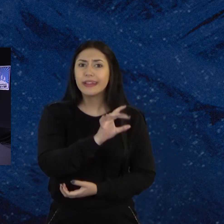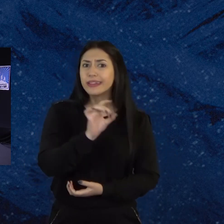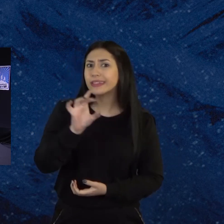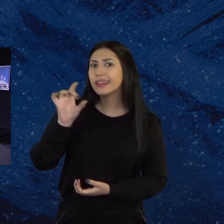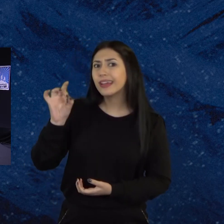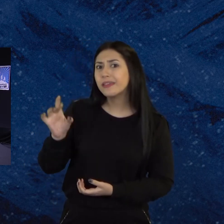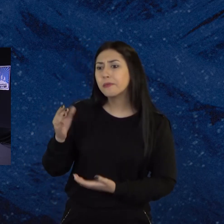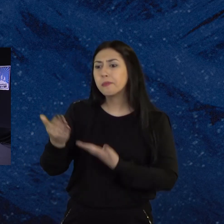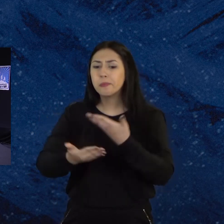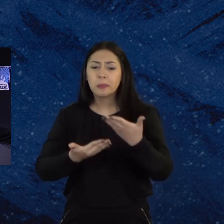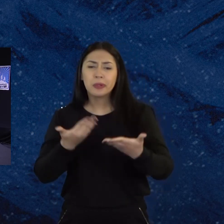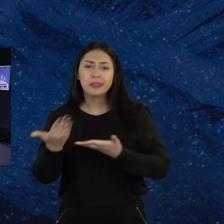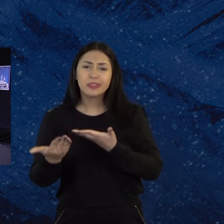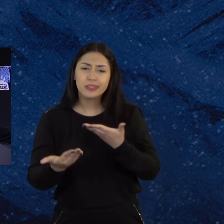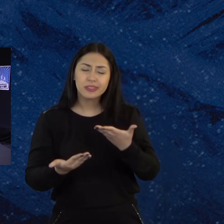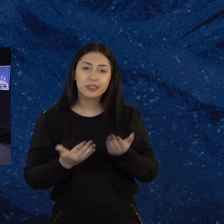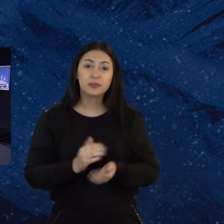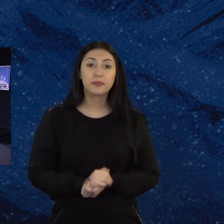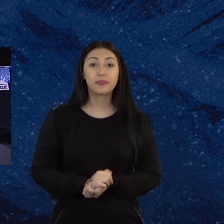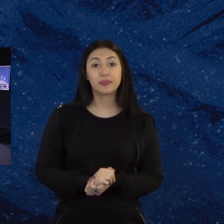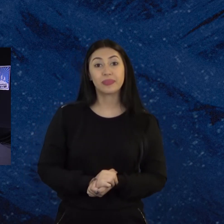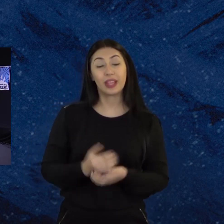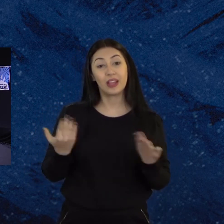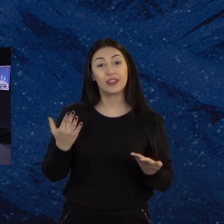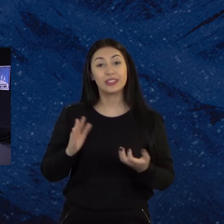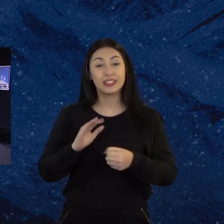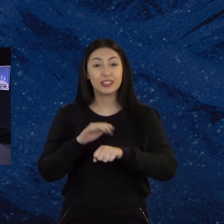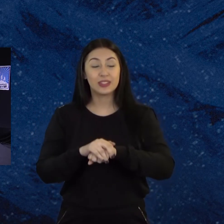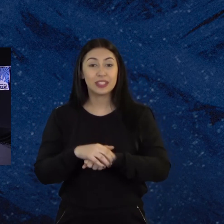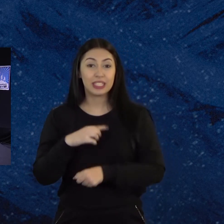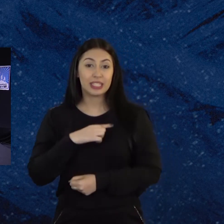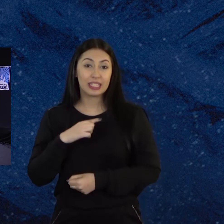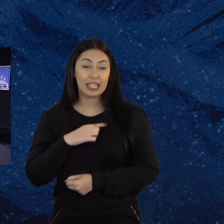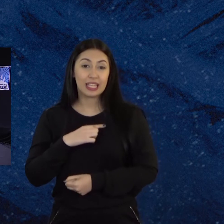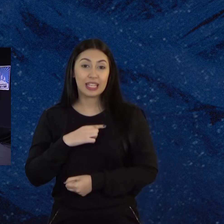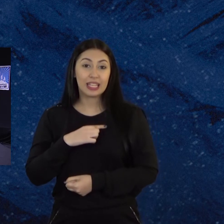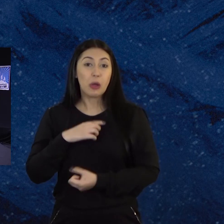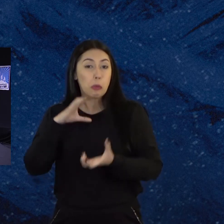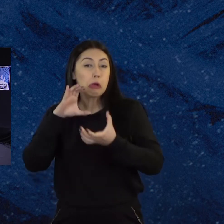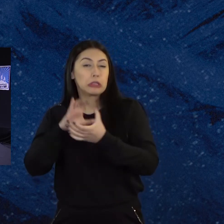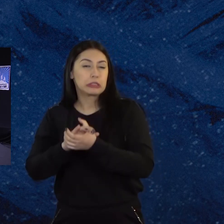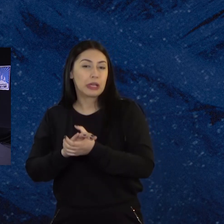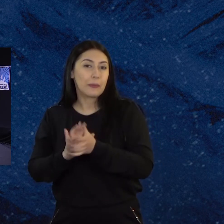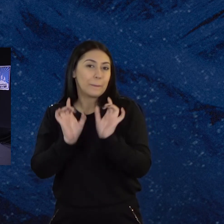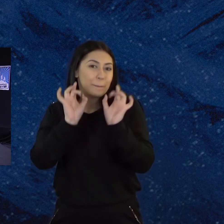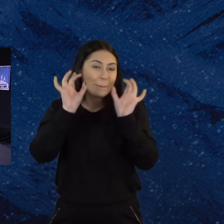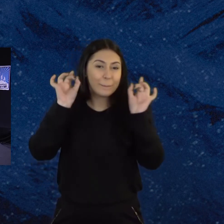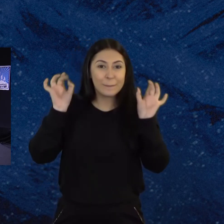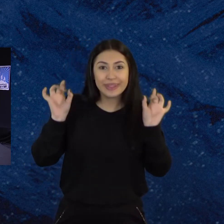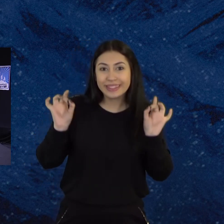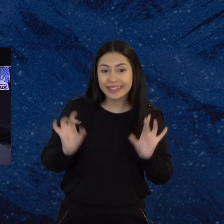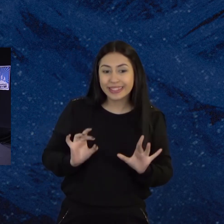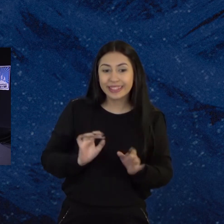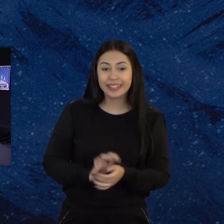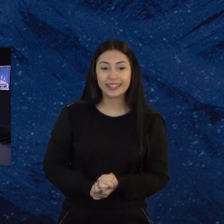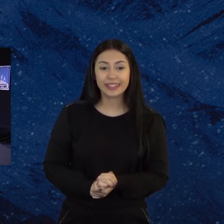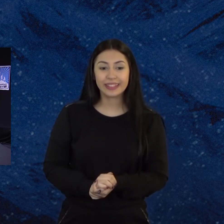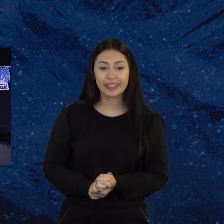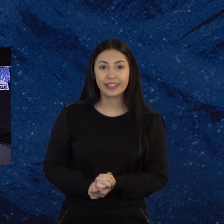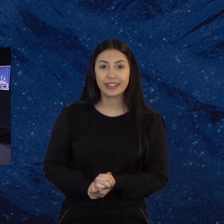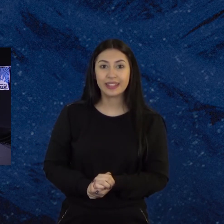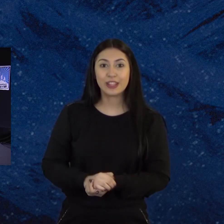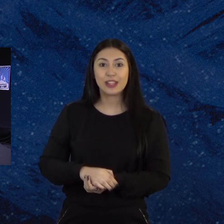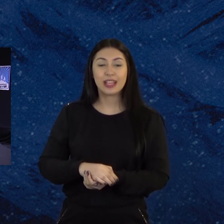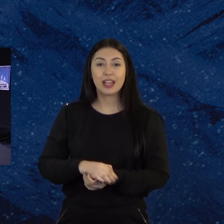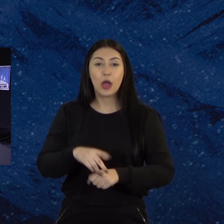que ganhou. E nessa noite nós vamos ter aqui conosco um casal muito precioso, muito amado, de Porto,